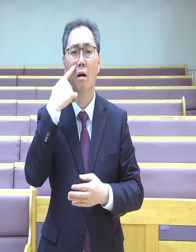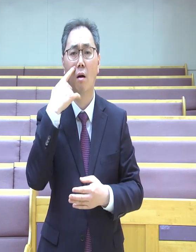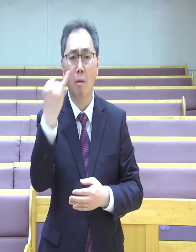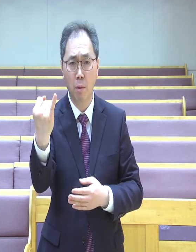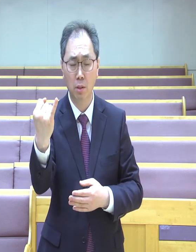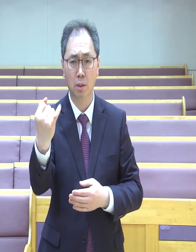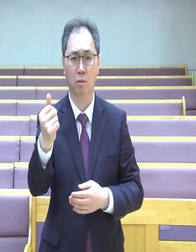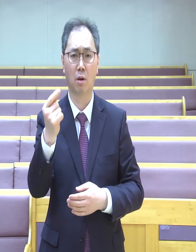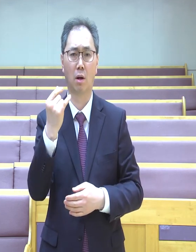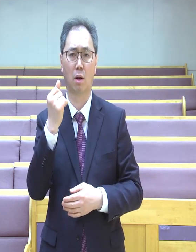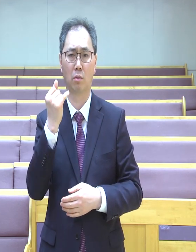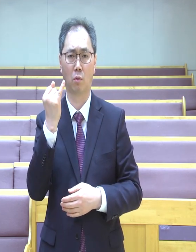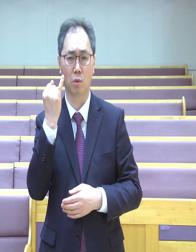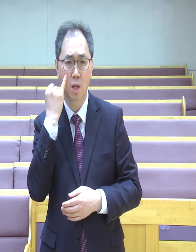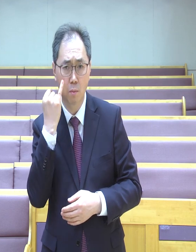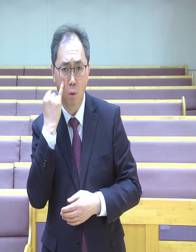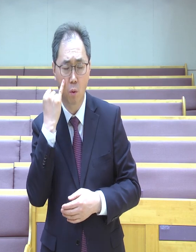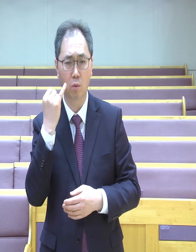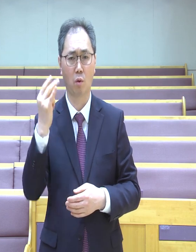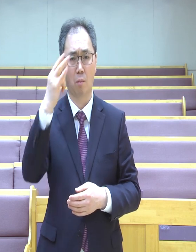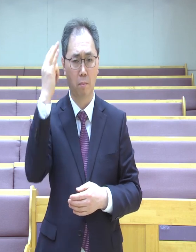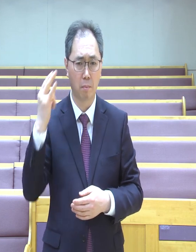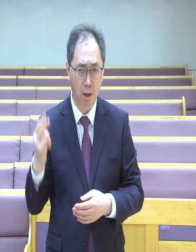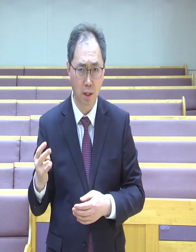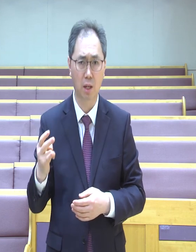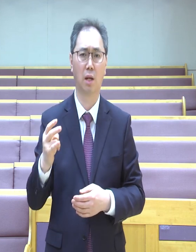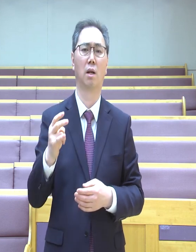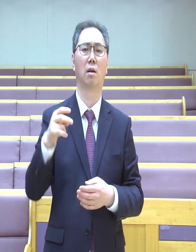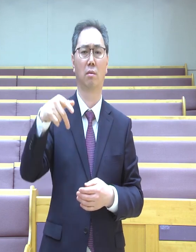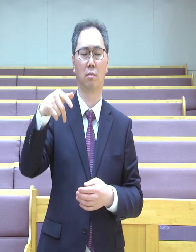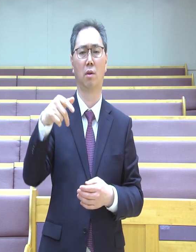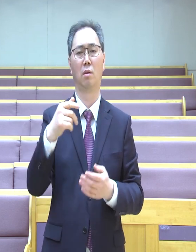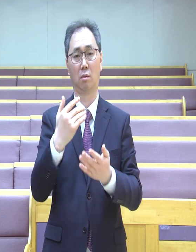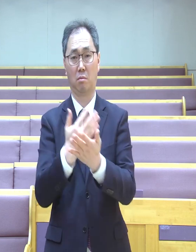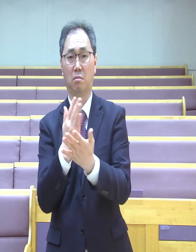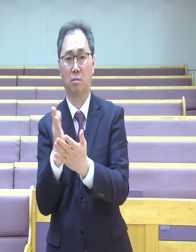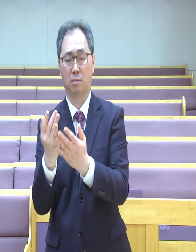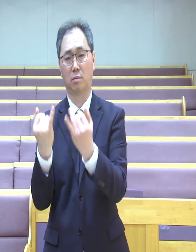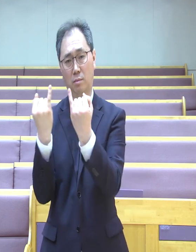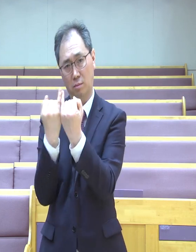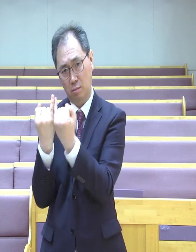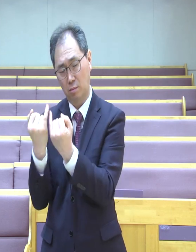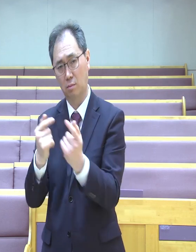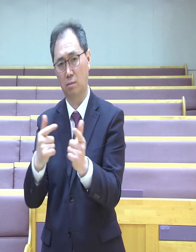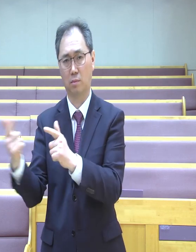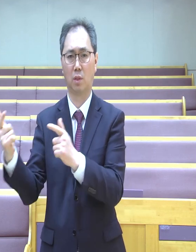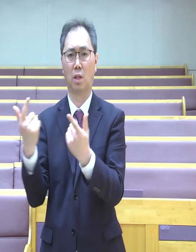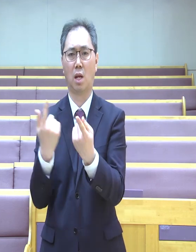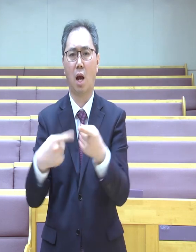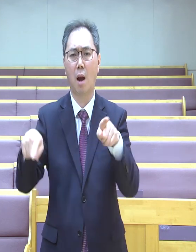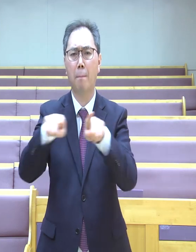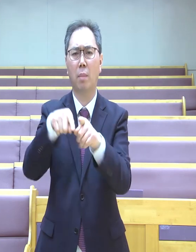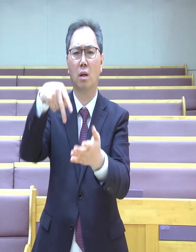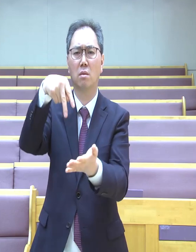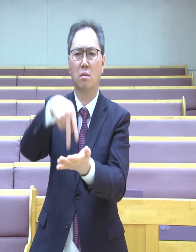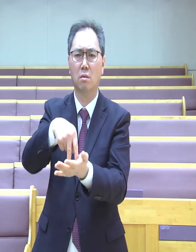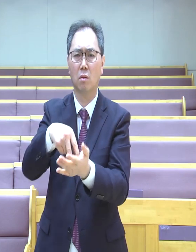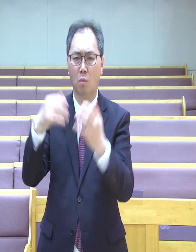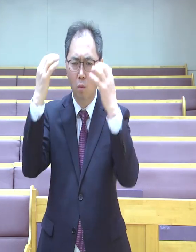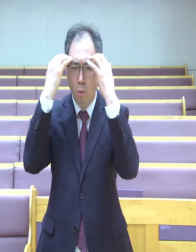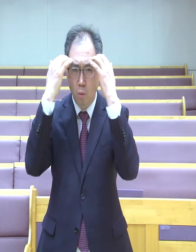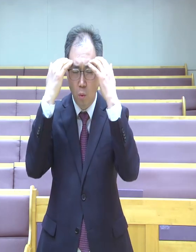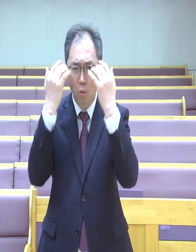어머니와 이모와 글로바의 아내 마리아와 막달라 마리아가 섰는지라.